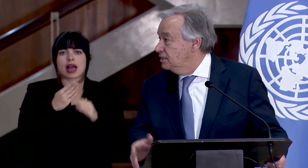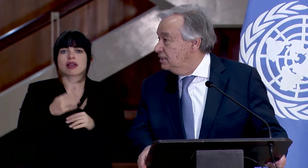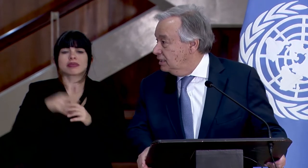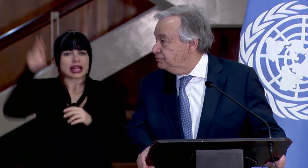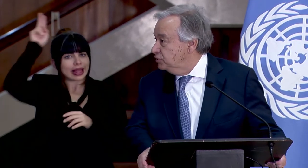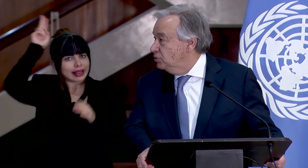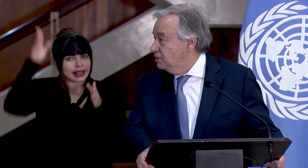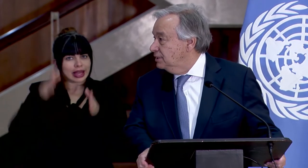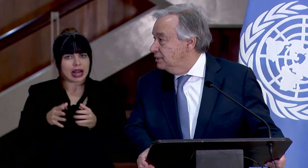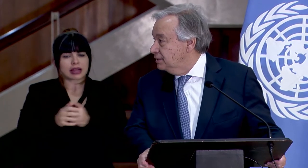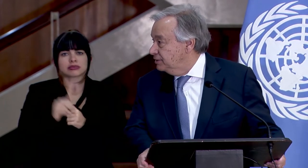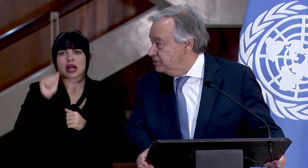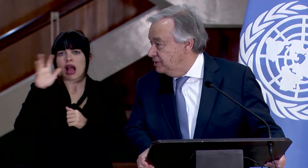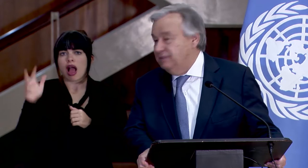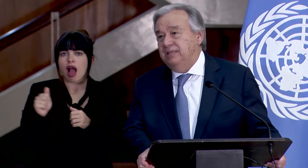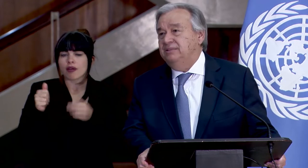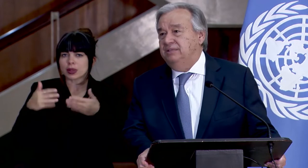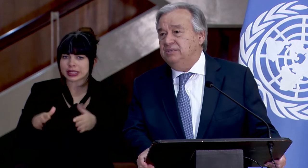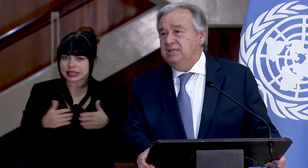indígenas,